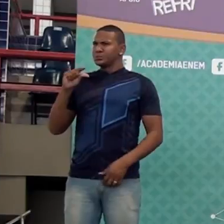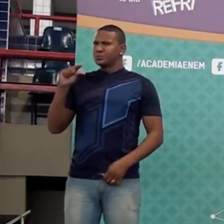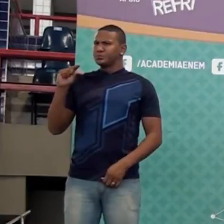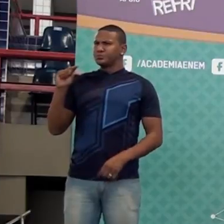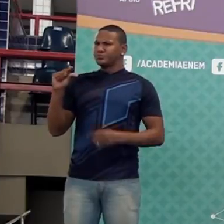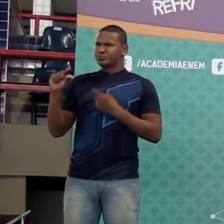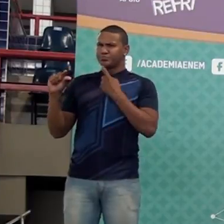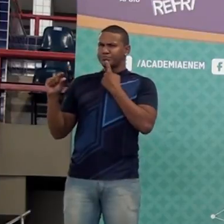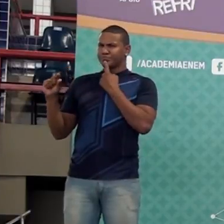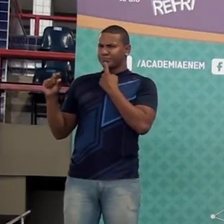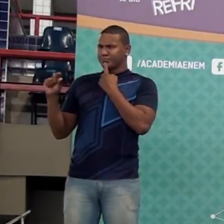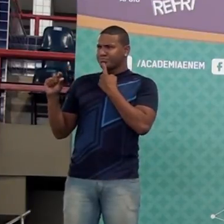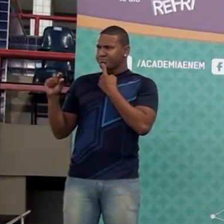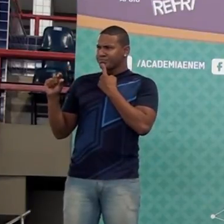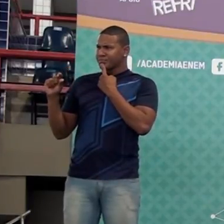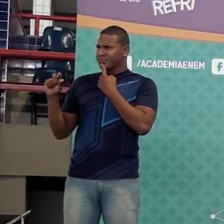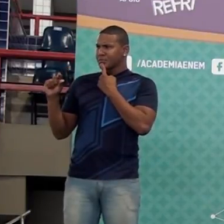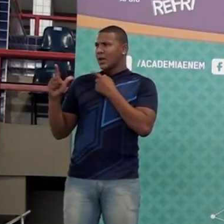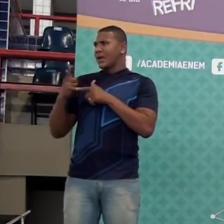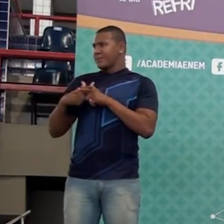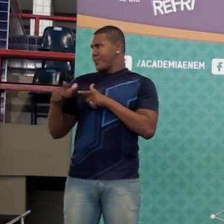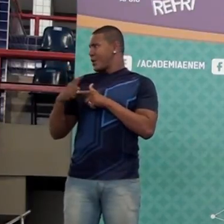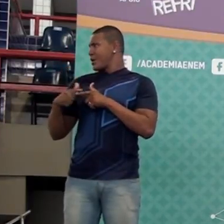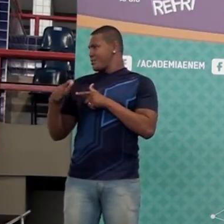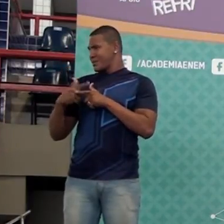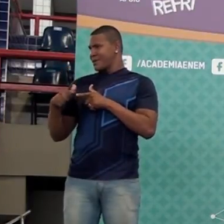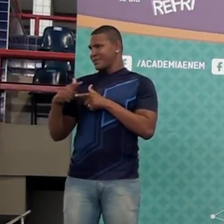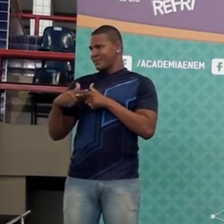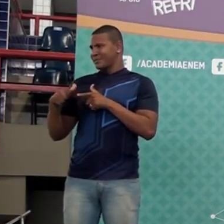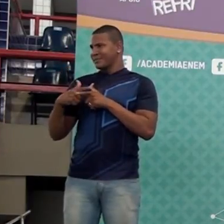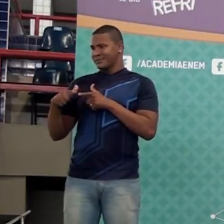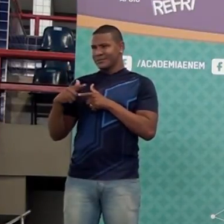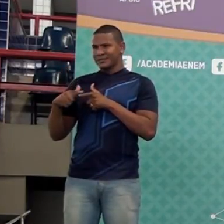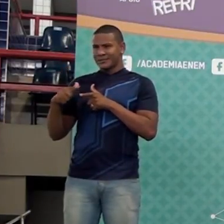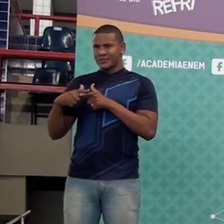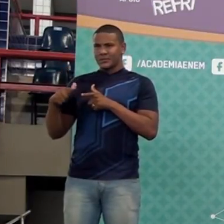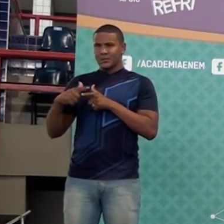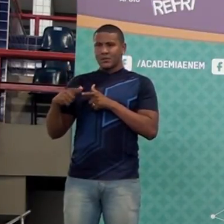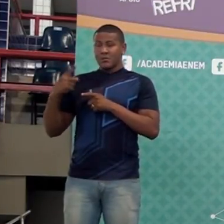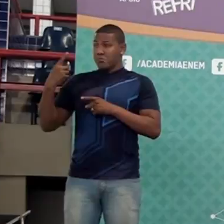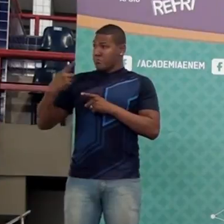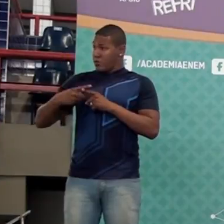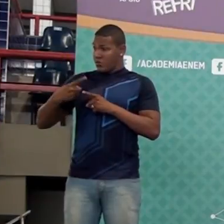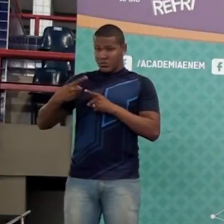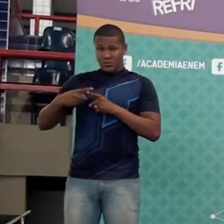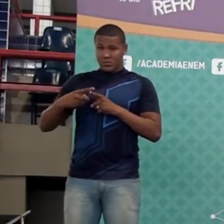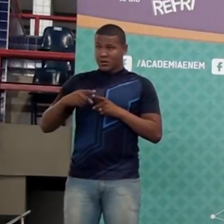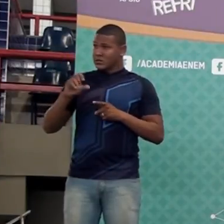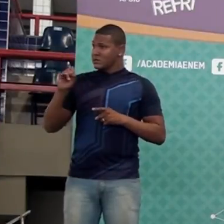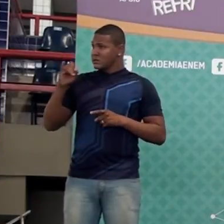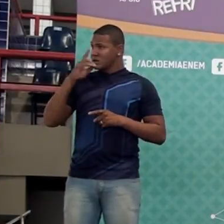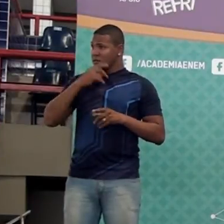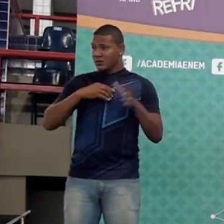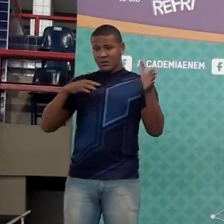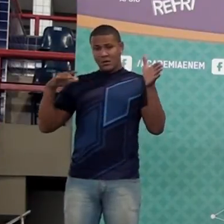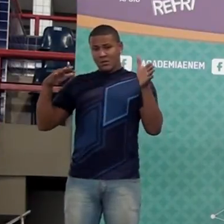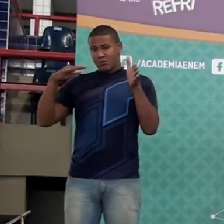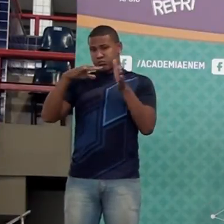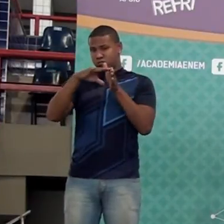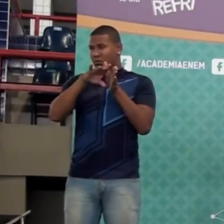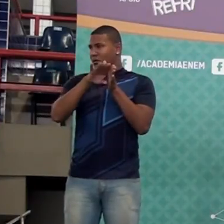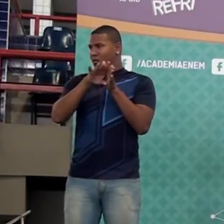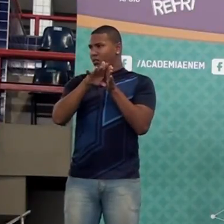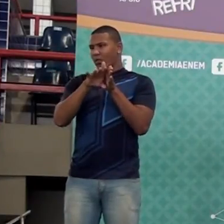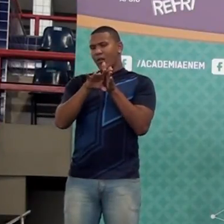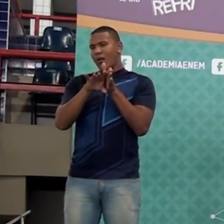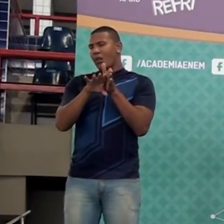nas hidrelétricas. Aí gera problema. Por quê? Porque na hora que a água das hidrelétricas baixa muito, o governo, para não